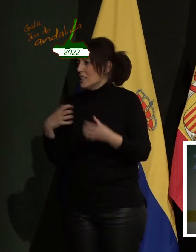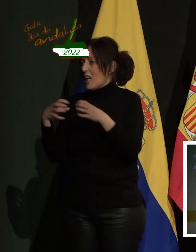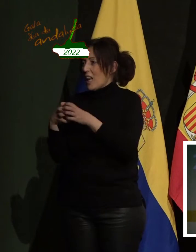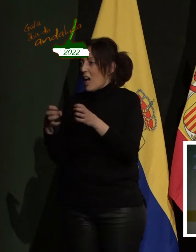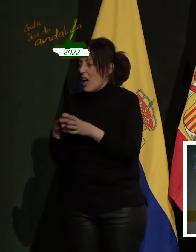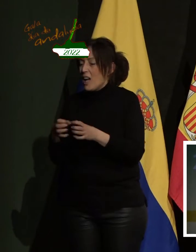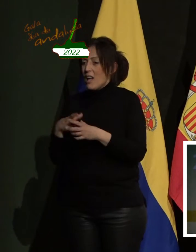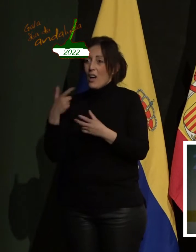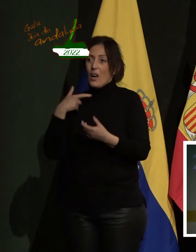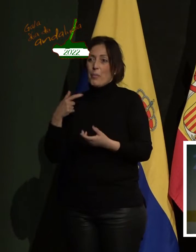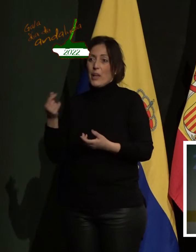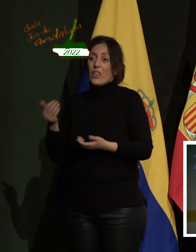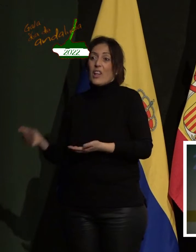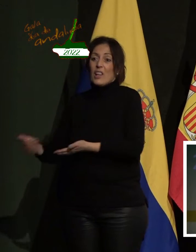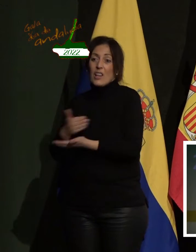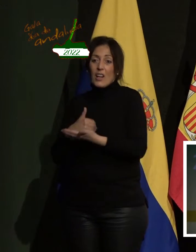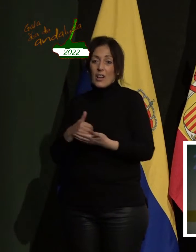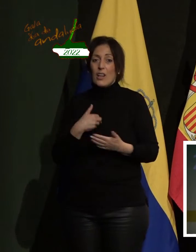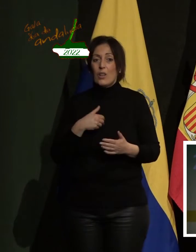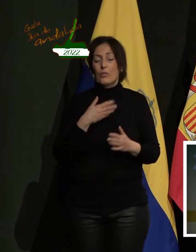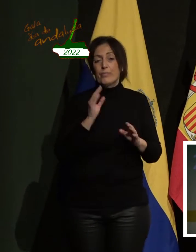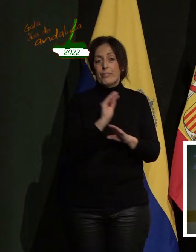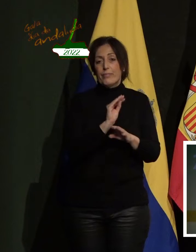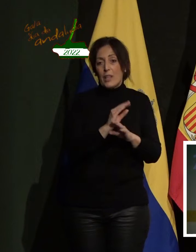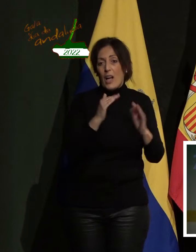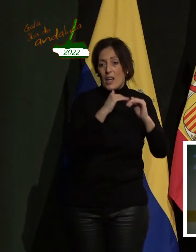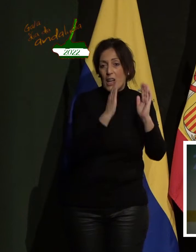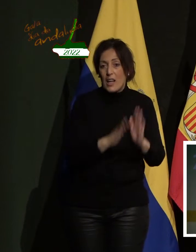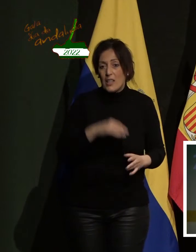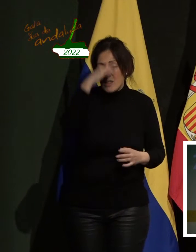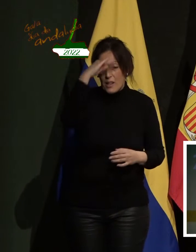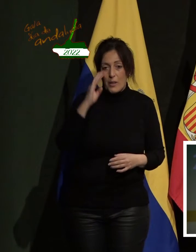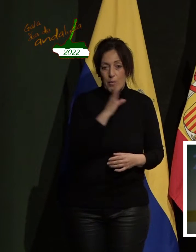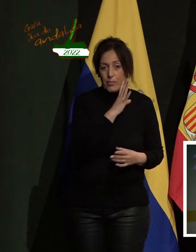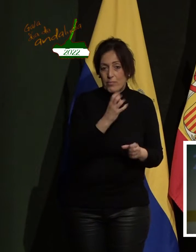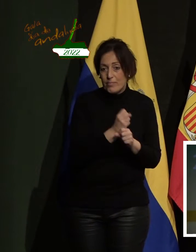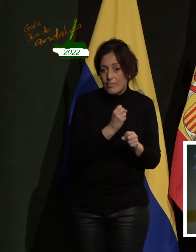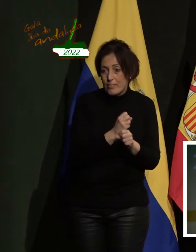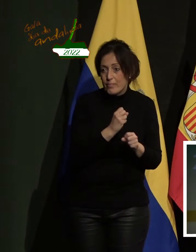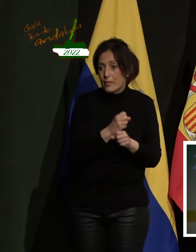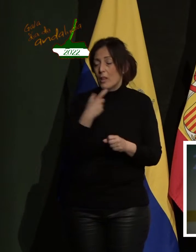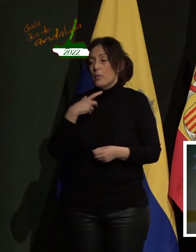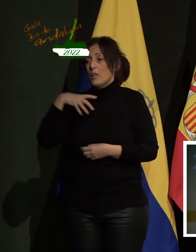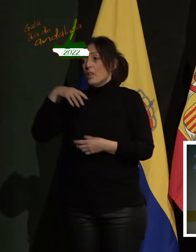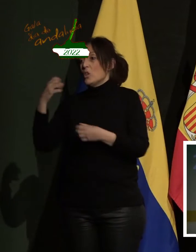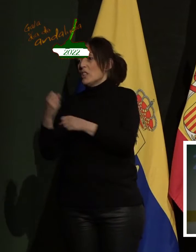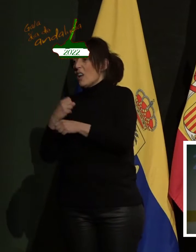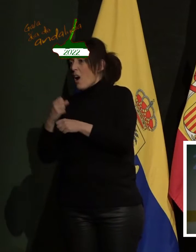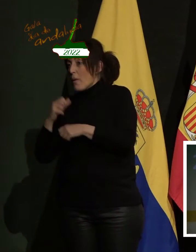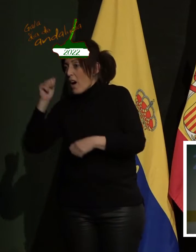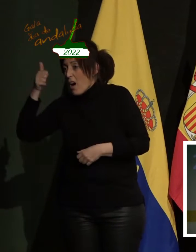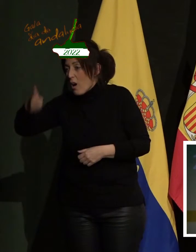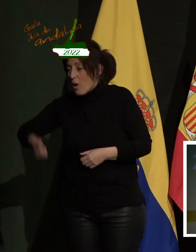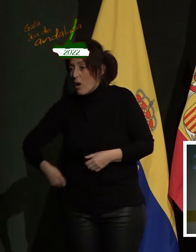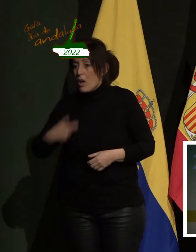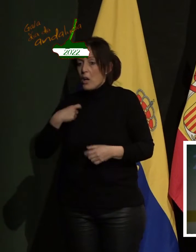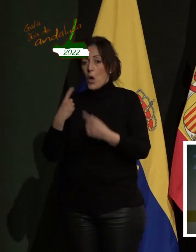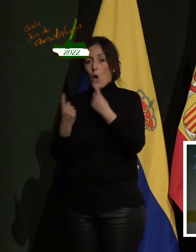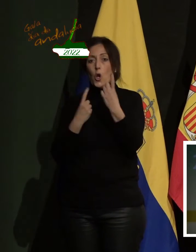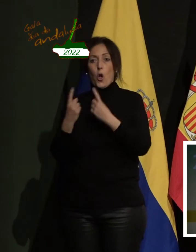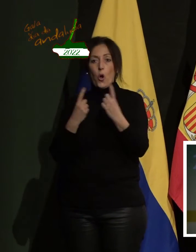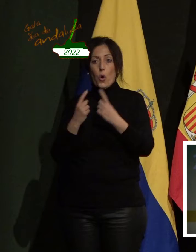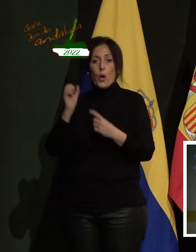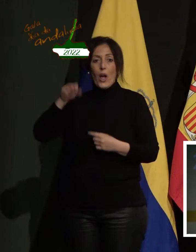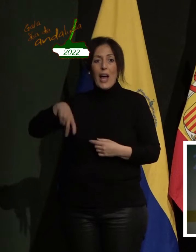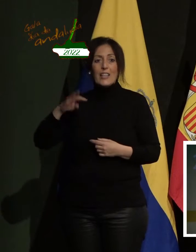aportar un jornal a su casa. Toda una vida dedicada a las labores agrícolas, dedicada al campo. Tras un largo noviazgo, se casa